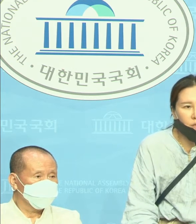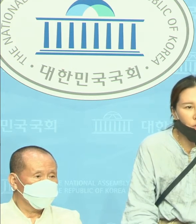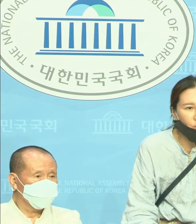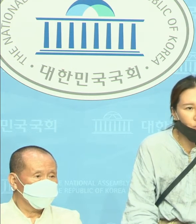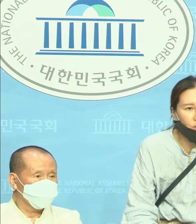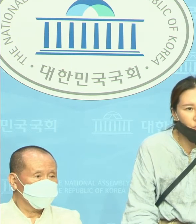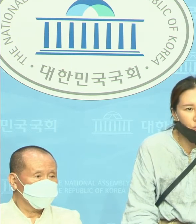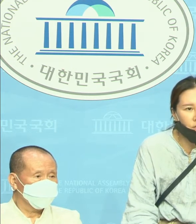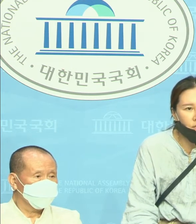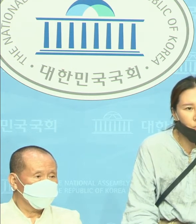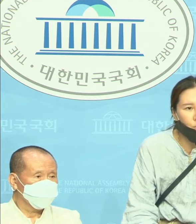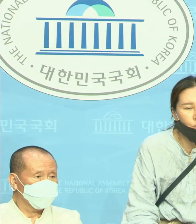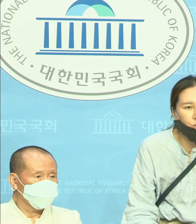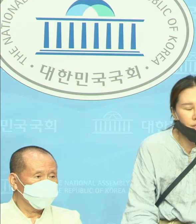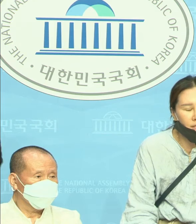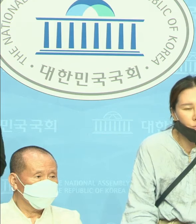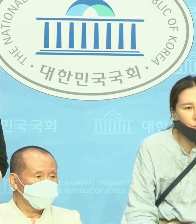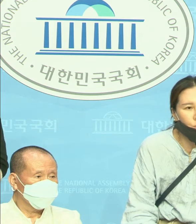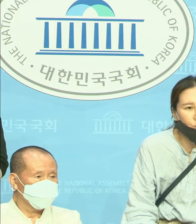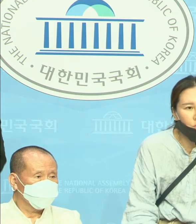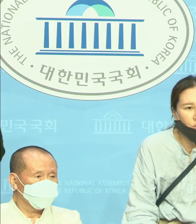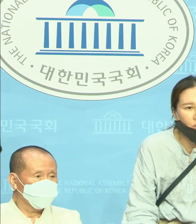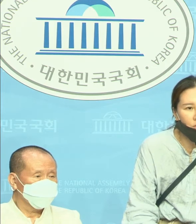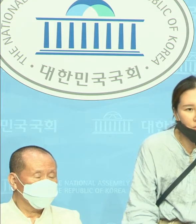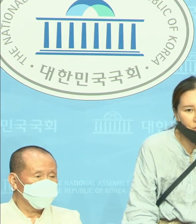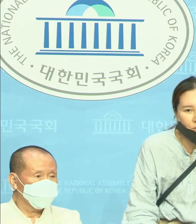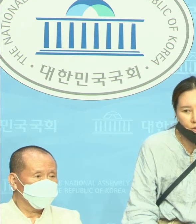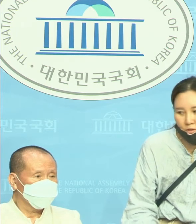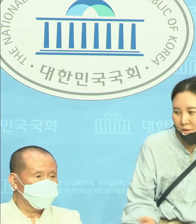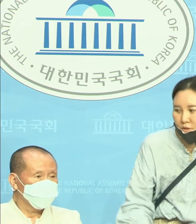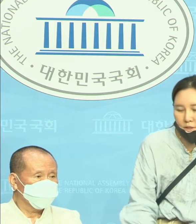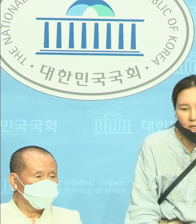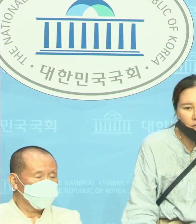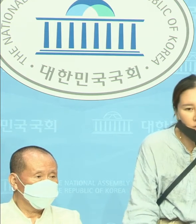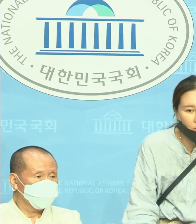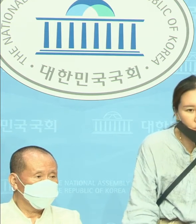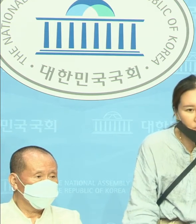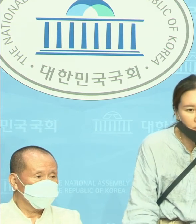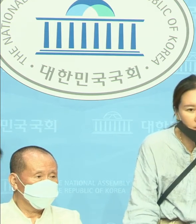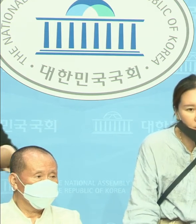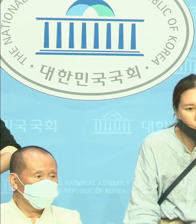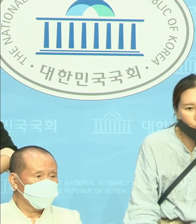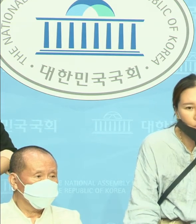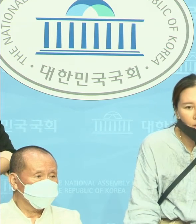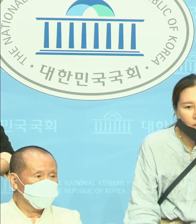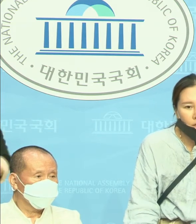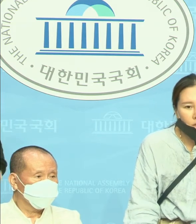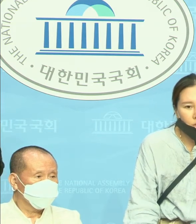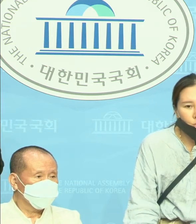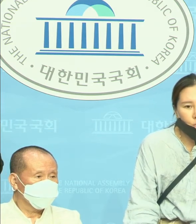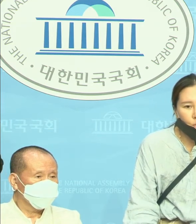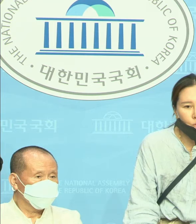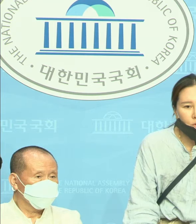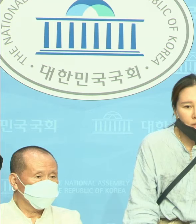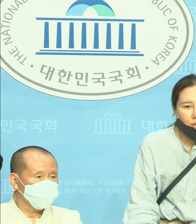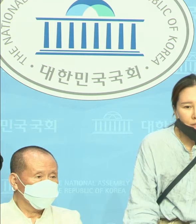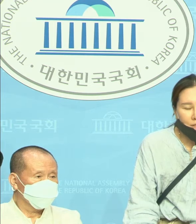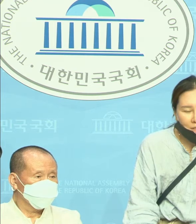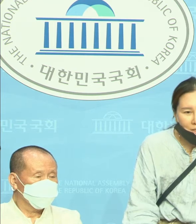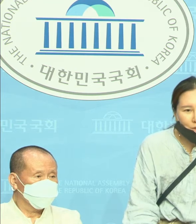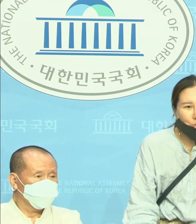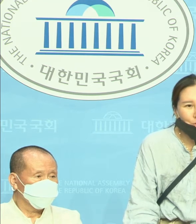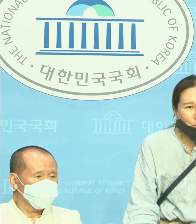음 체 2병 정도 해주셔야 되고 식사도 떠 드셔 되시겠다 해주셔야 되고 그리고 뭐